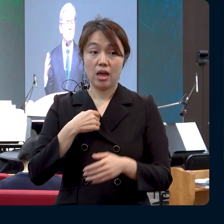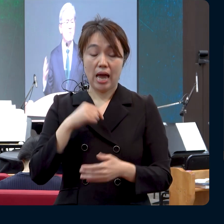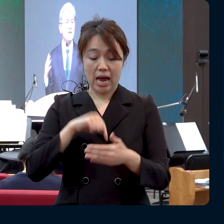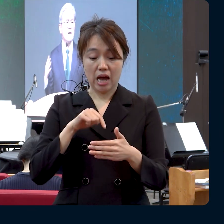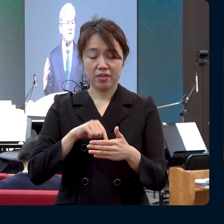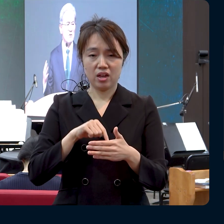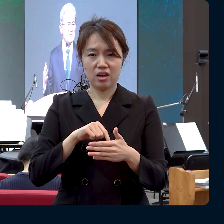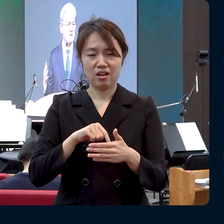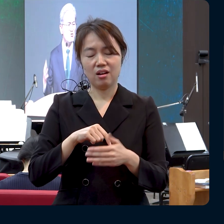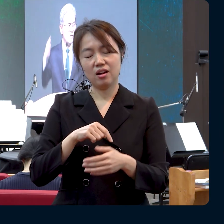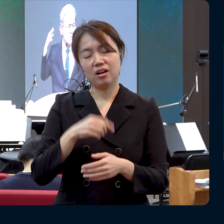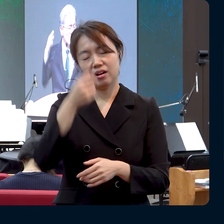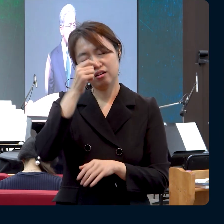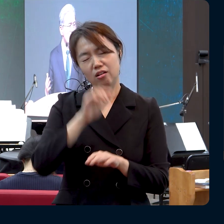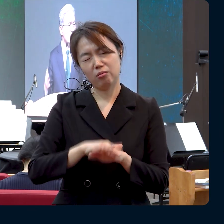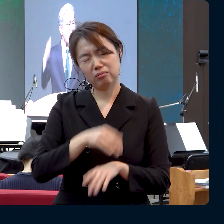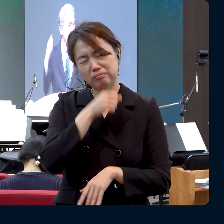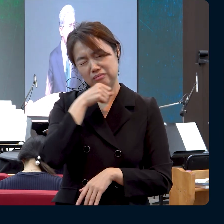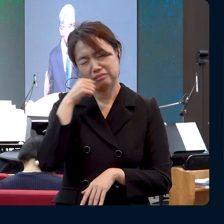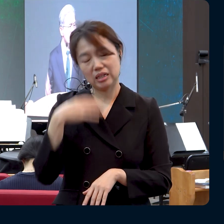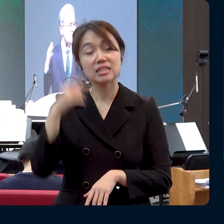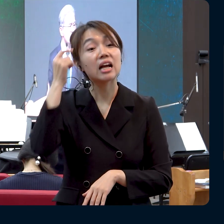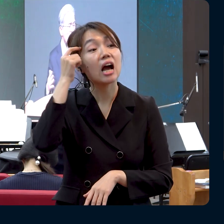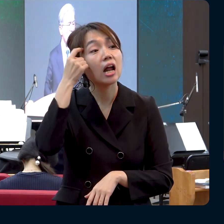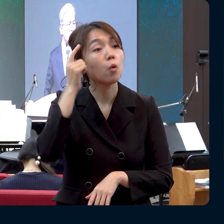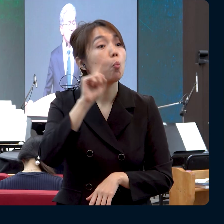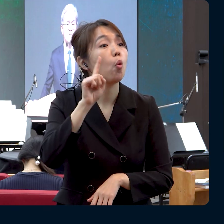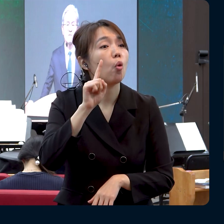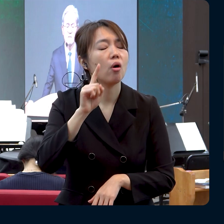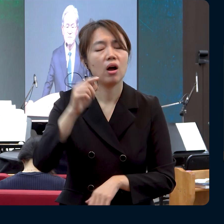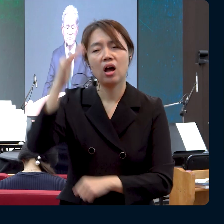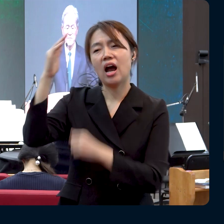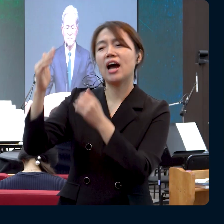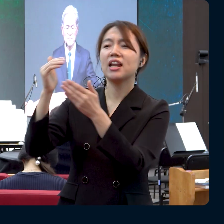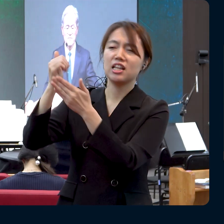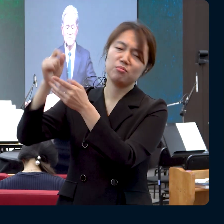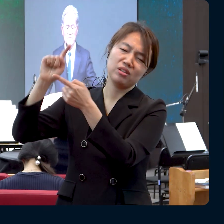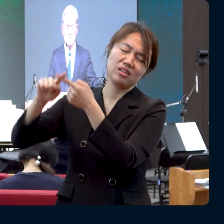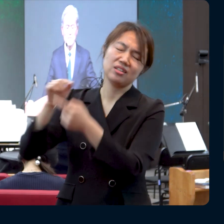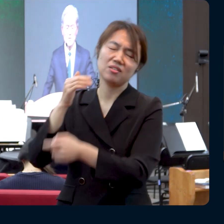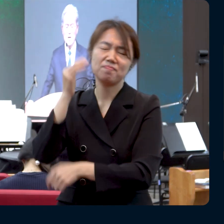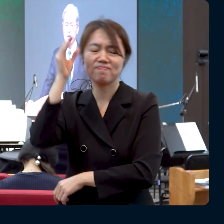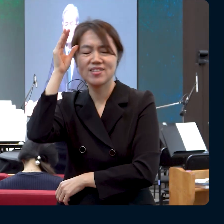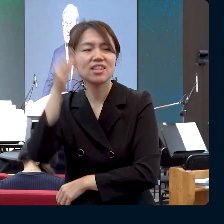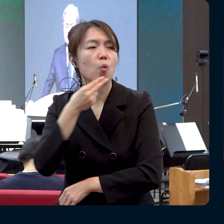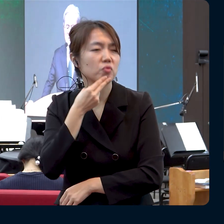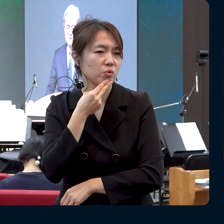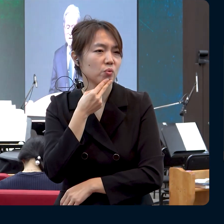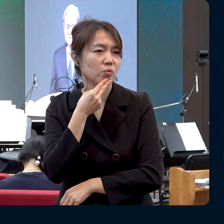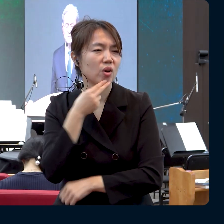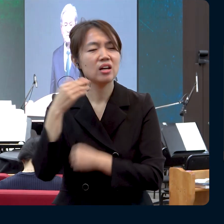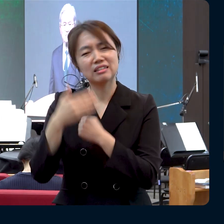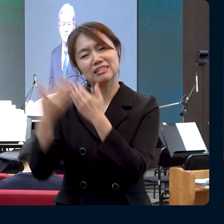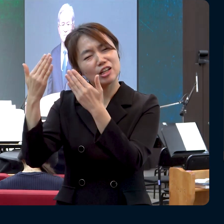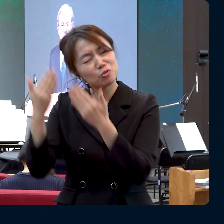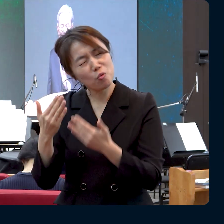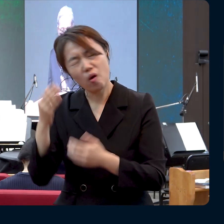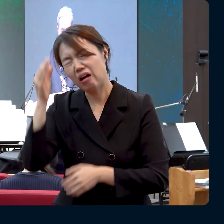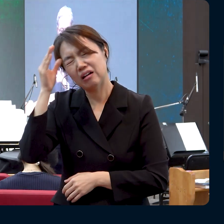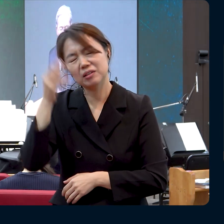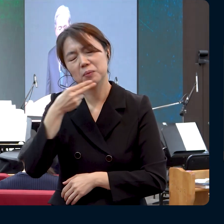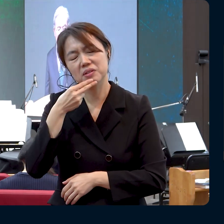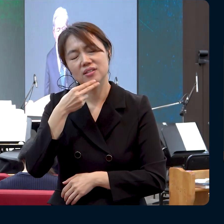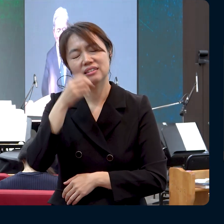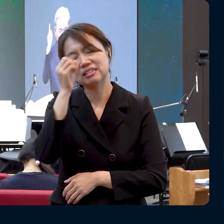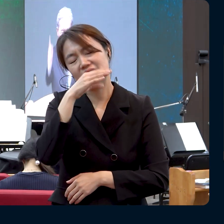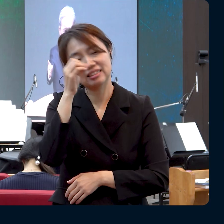예배를 기뻐하지 않는 것, 그 중에 특별히 문제가 뭐냐? 하나님에 대한 기대가 없어요. 그런데 하나님 말씀하십니다. 내가